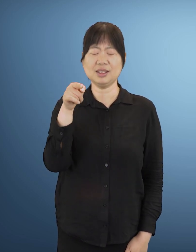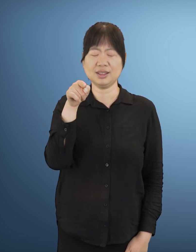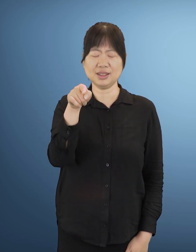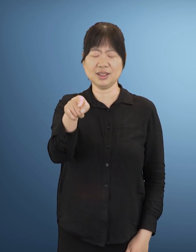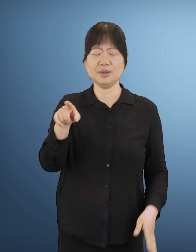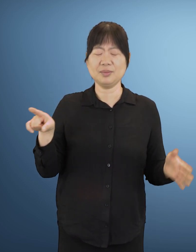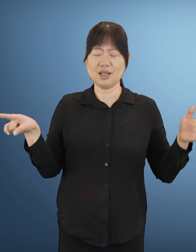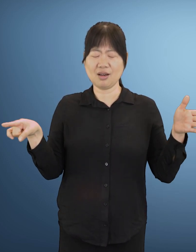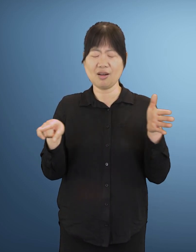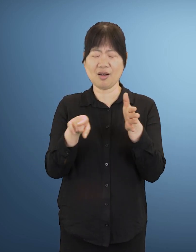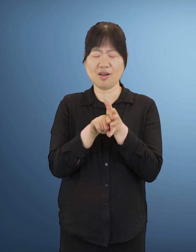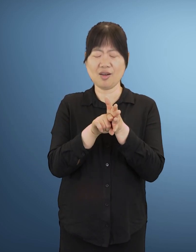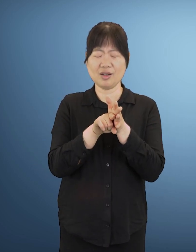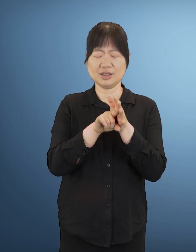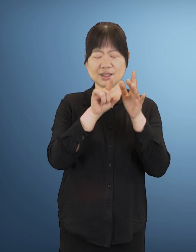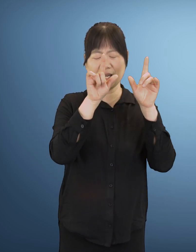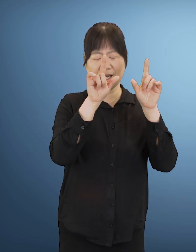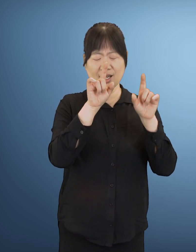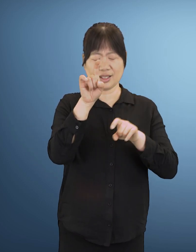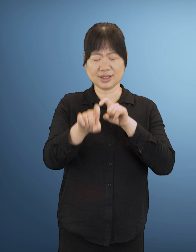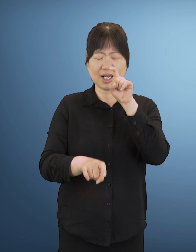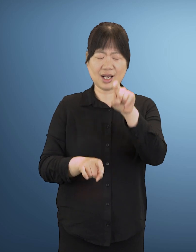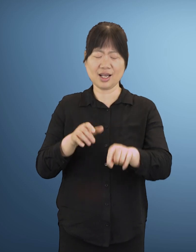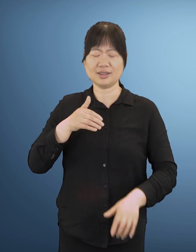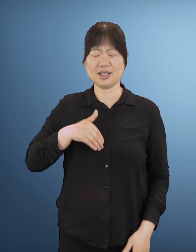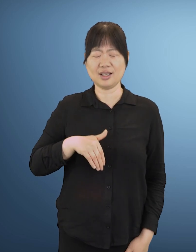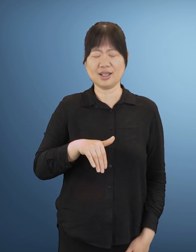그것을 믿으며